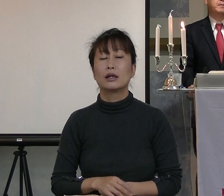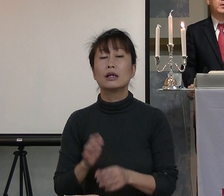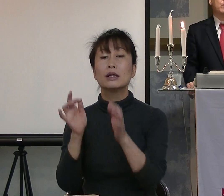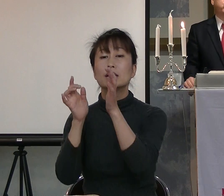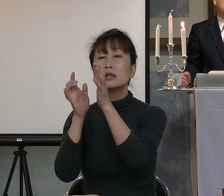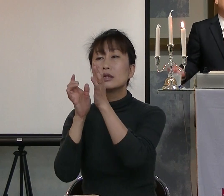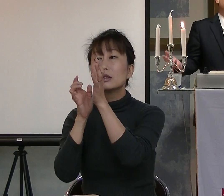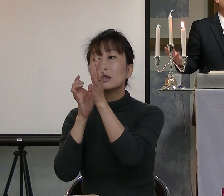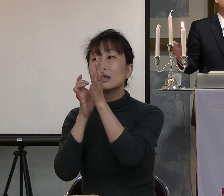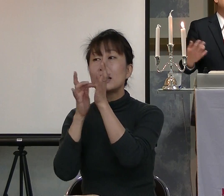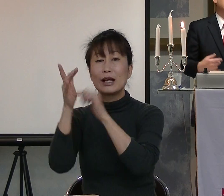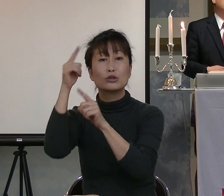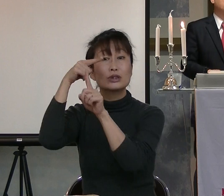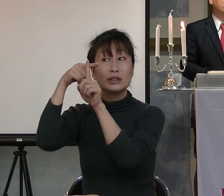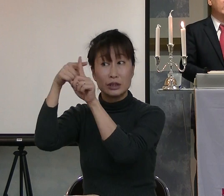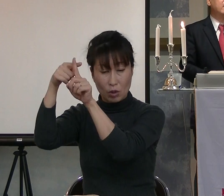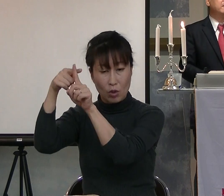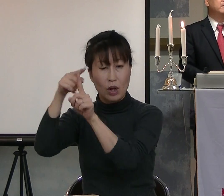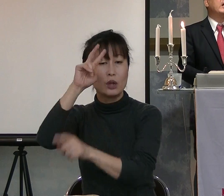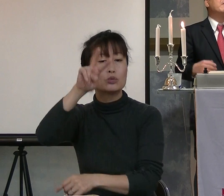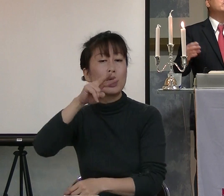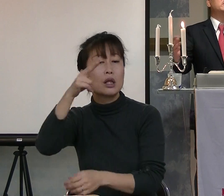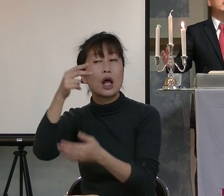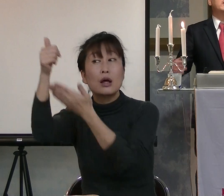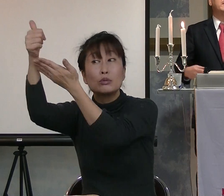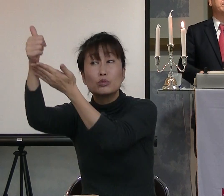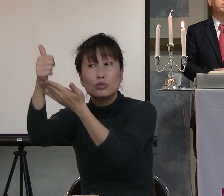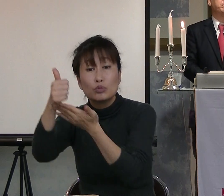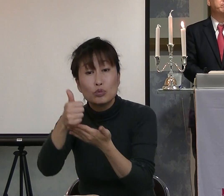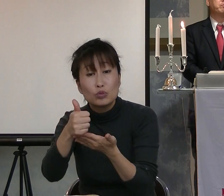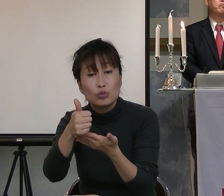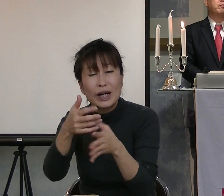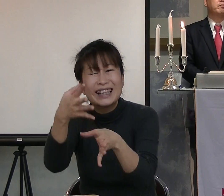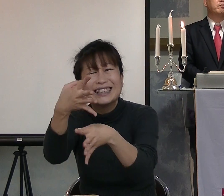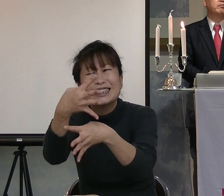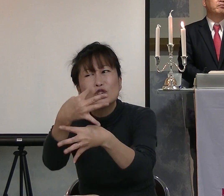が再びいらっしゃる時は誰も知らない。